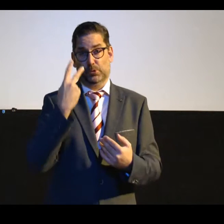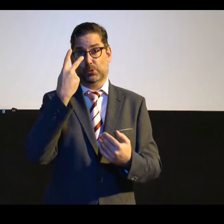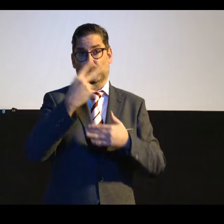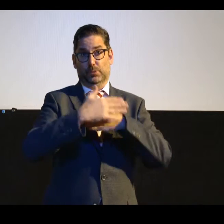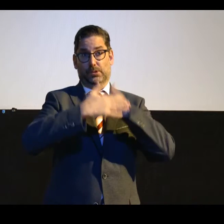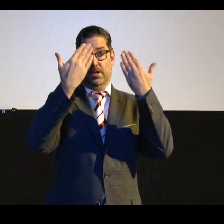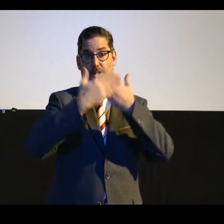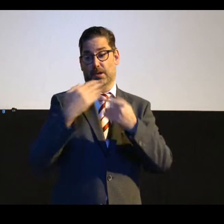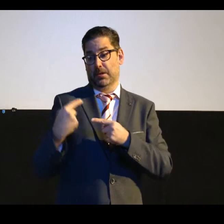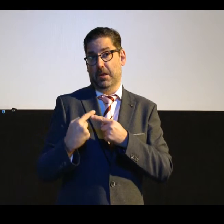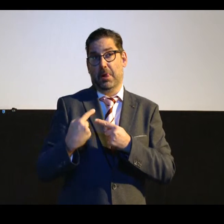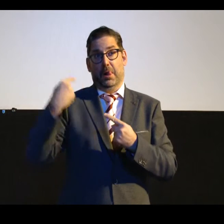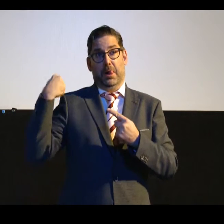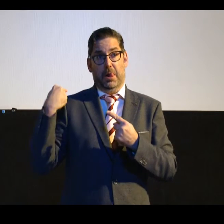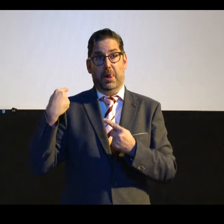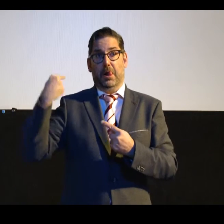Aquí pueden verlos a todos, los miembros de la Junta Directiva.